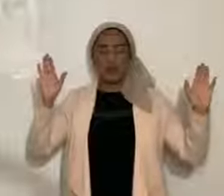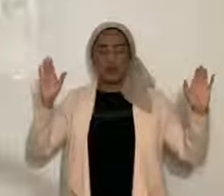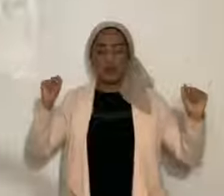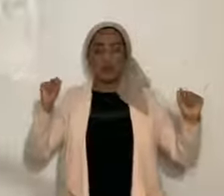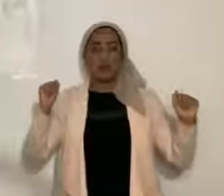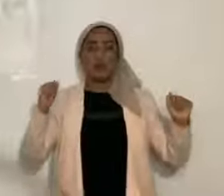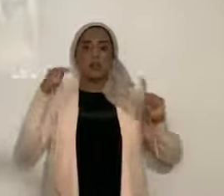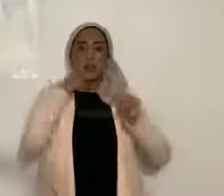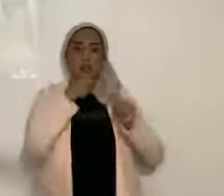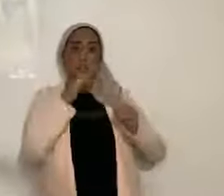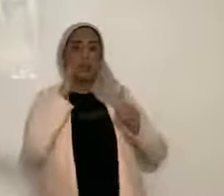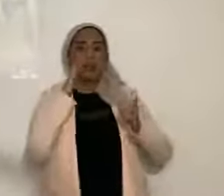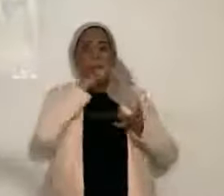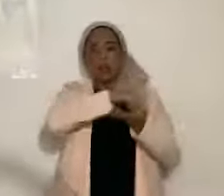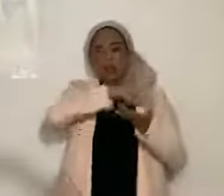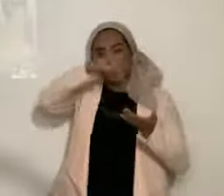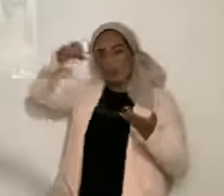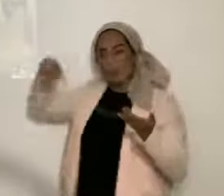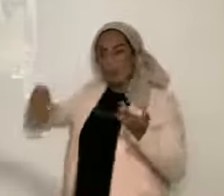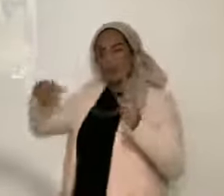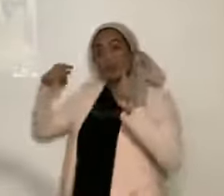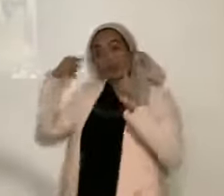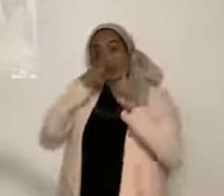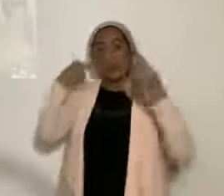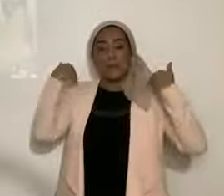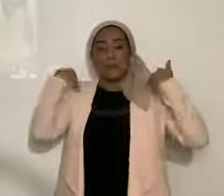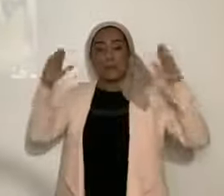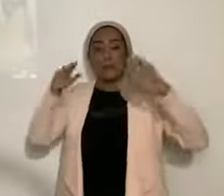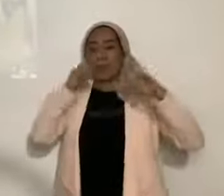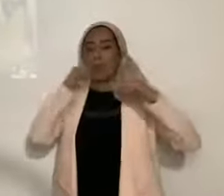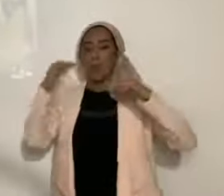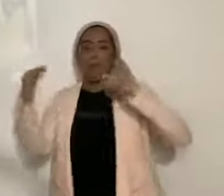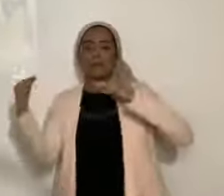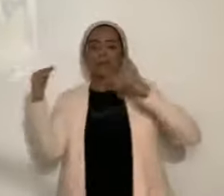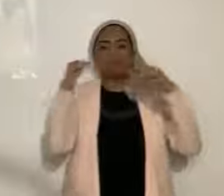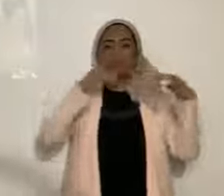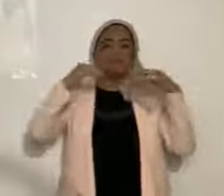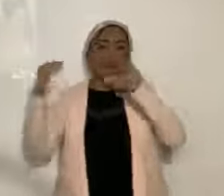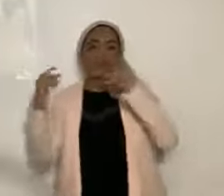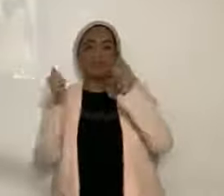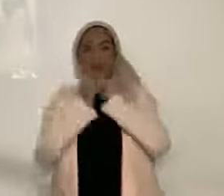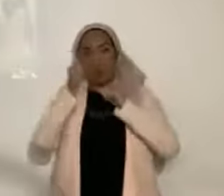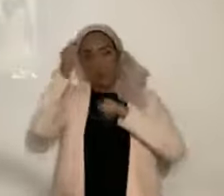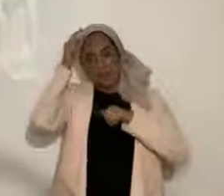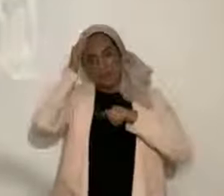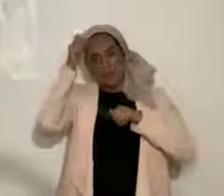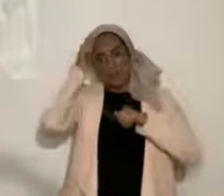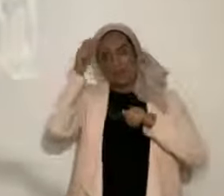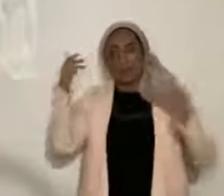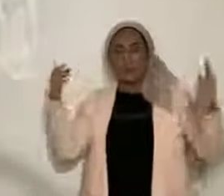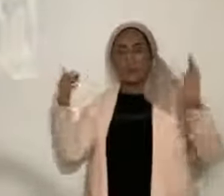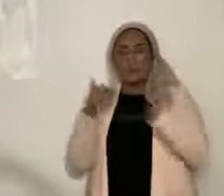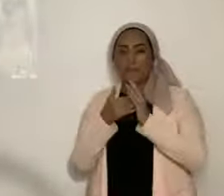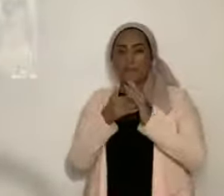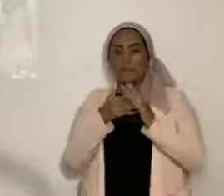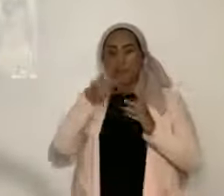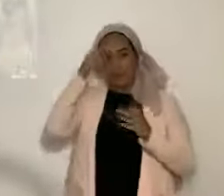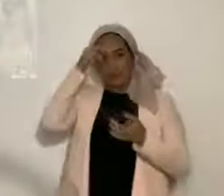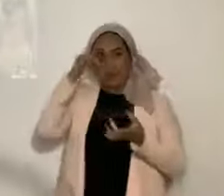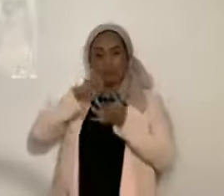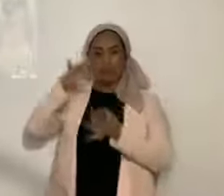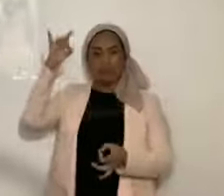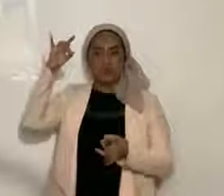alguna manera va a ser removido, porque él es el que hace la guerra, el ángel Mijael es lo correcto, la guerra contra los